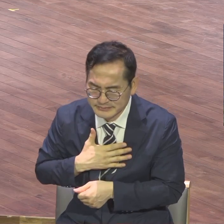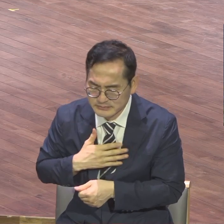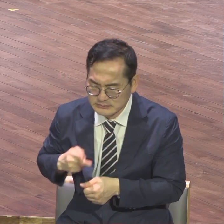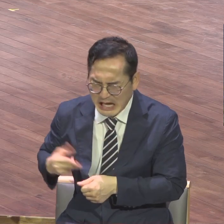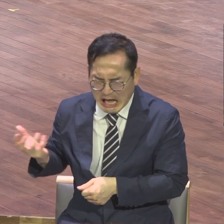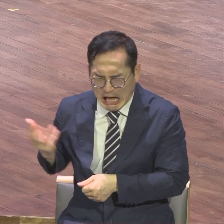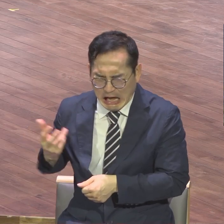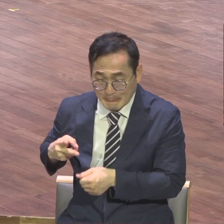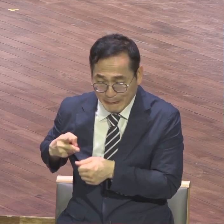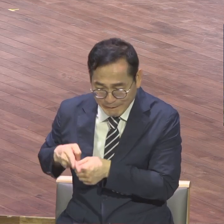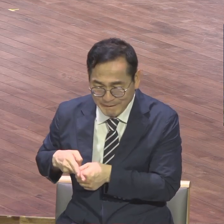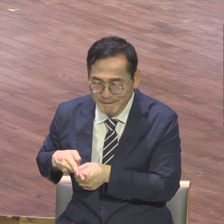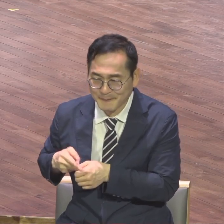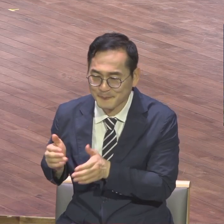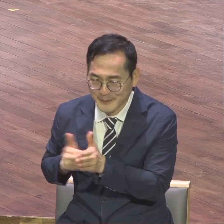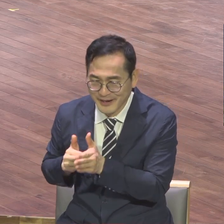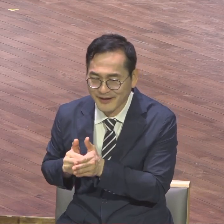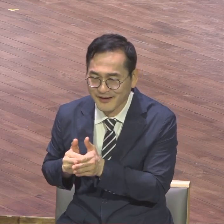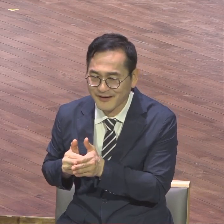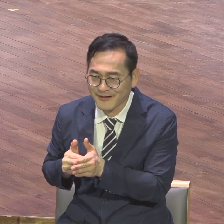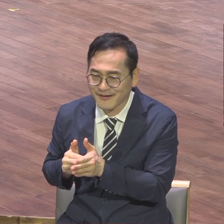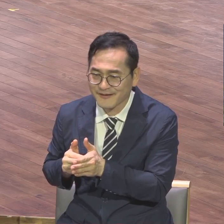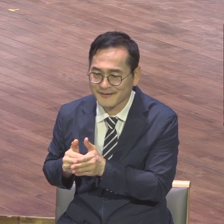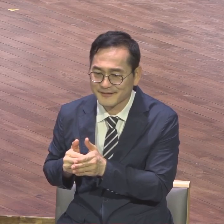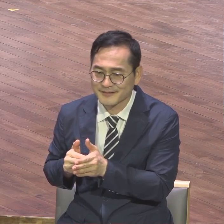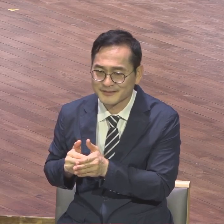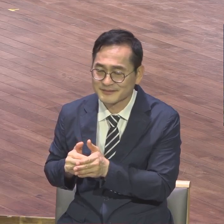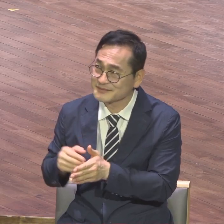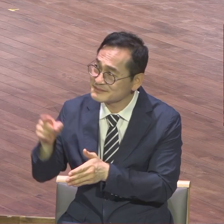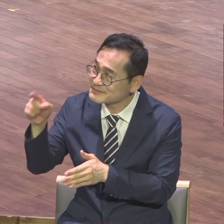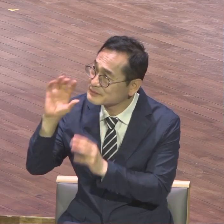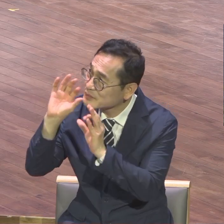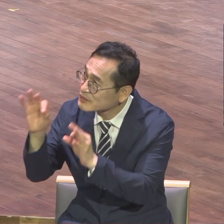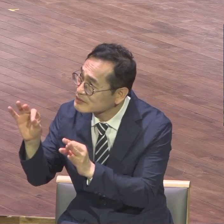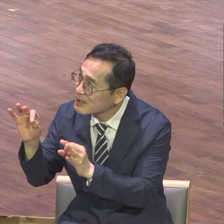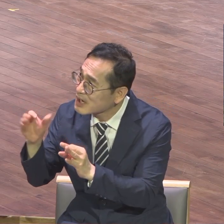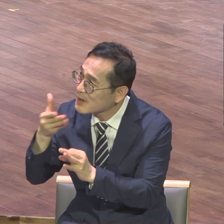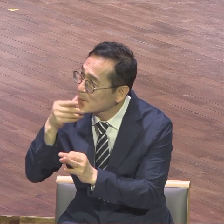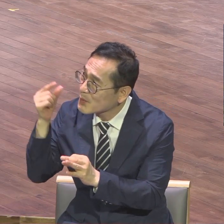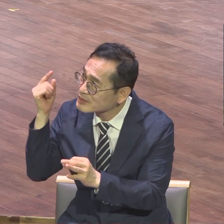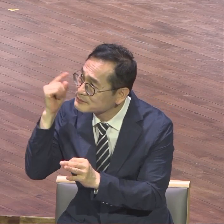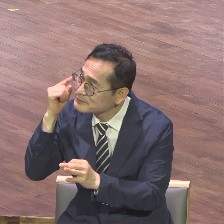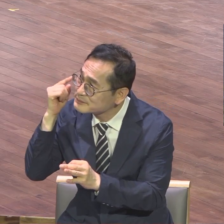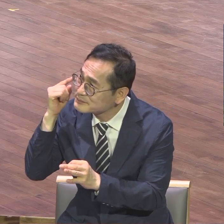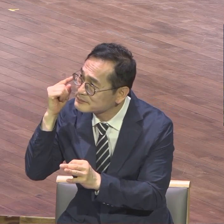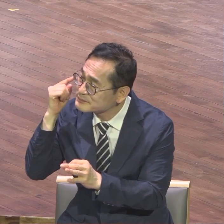스승 바울이 복음을 유익을 위해서 어떻게 살았는가를 확인하는 거예요. 네.